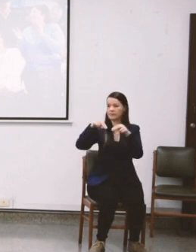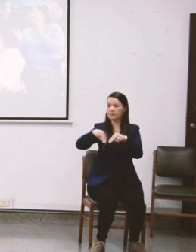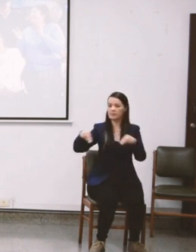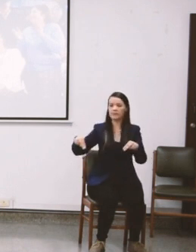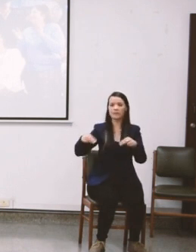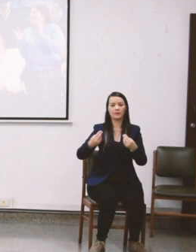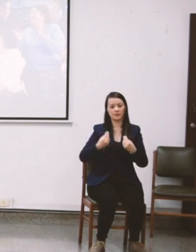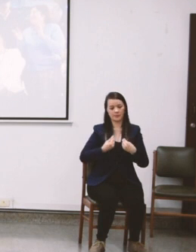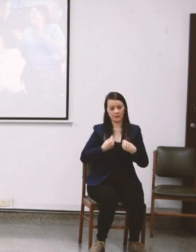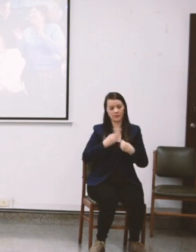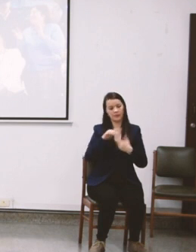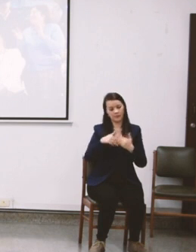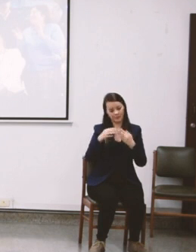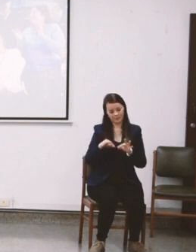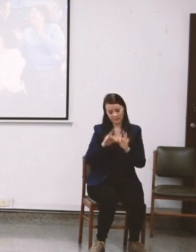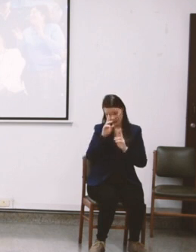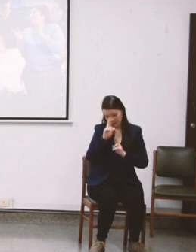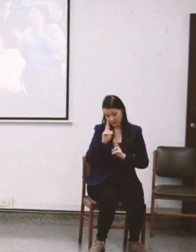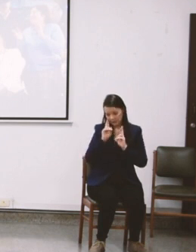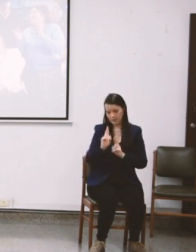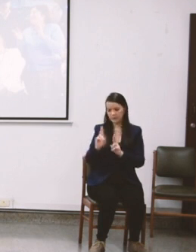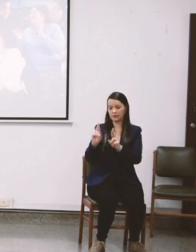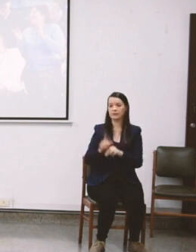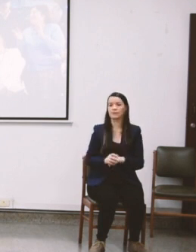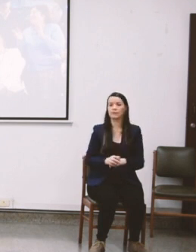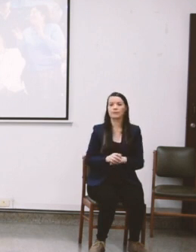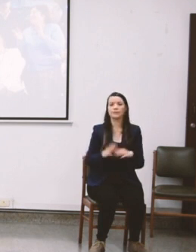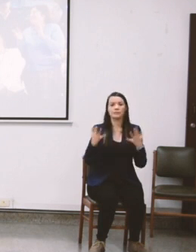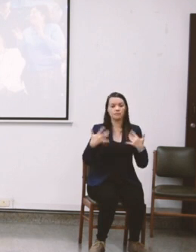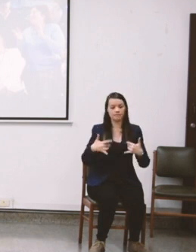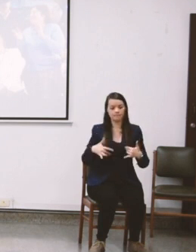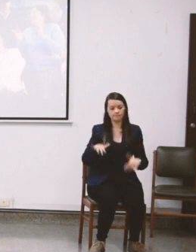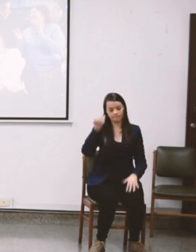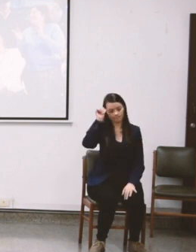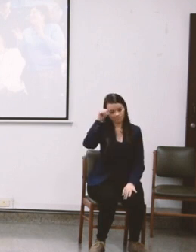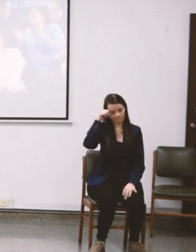vida necesita ser reconocida. Terminamos recordando